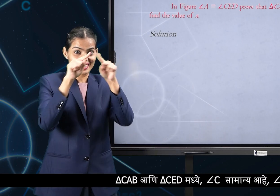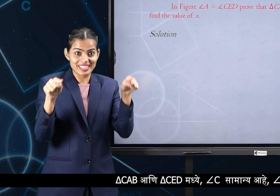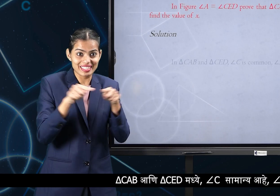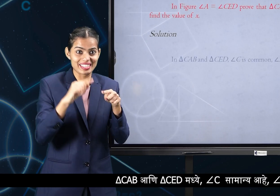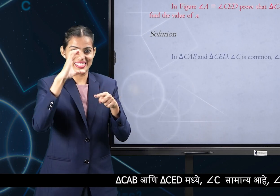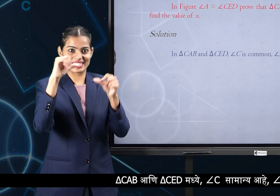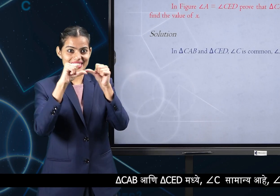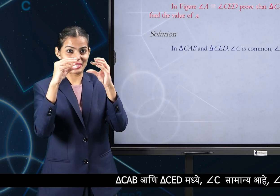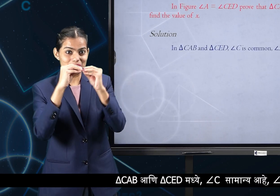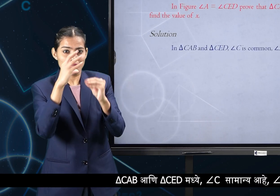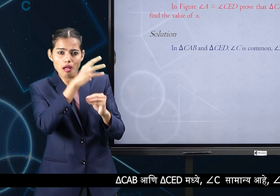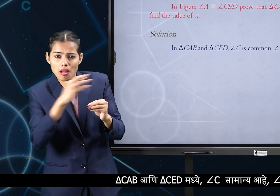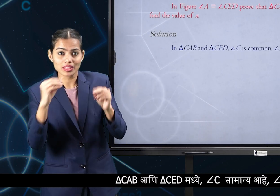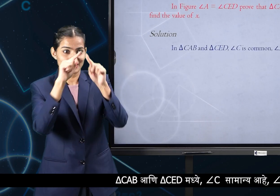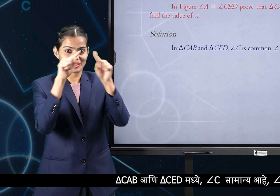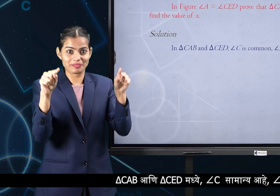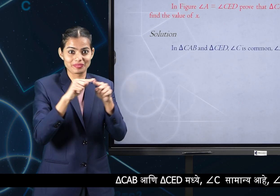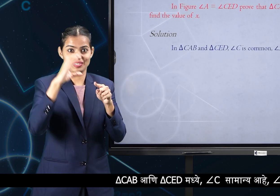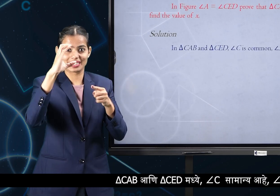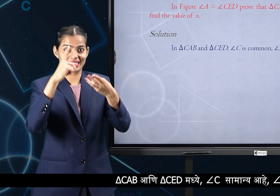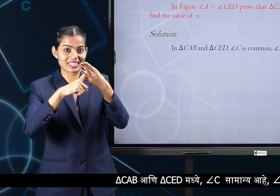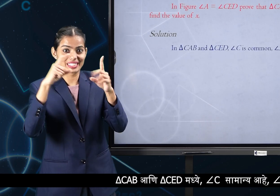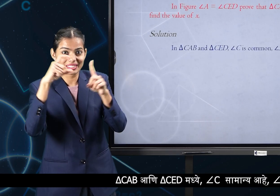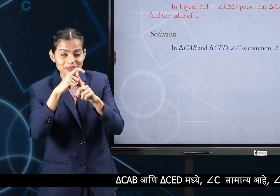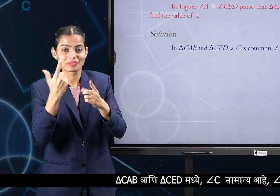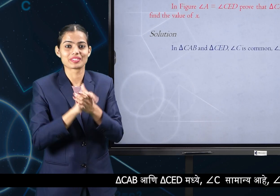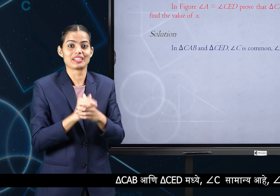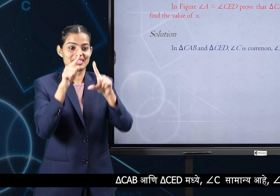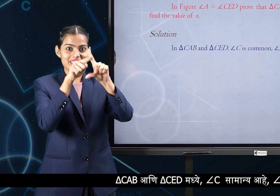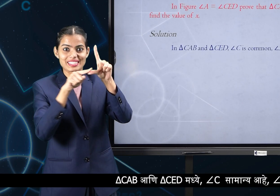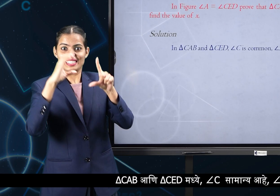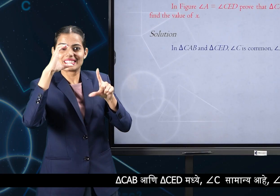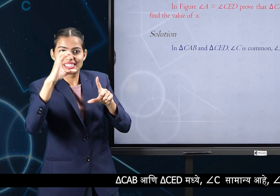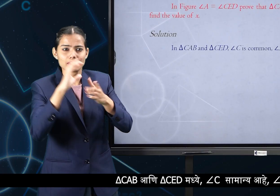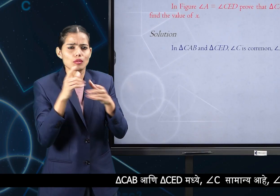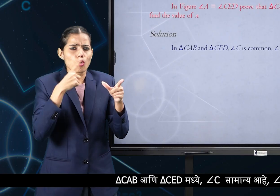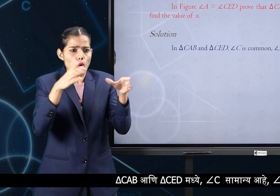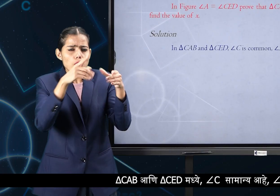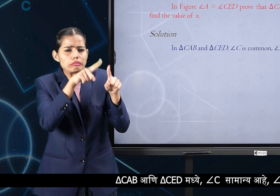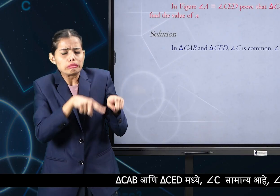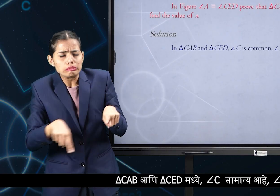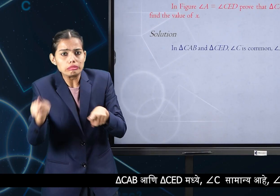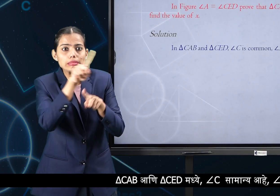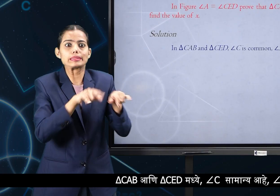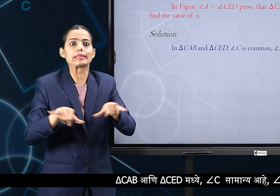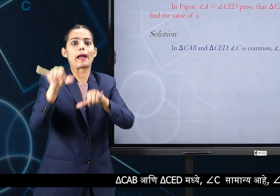CAB आणि ट्रायंगल CED मध्ये अँगल C समान आहे. अँगल A इज इक्वल टू CED